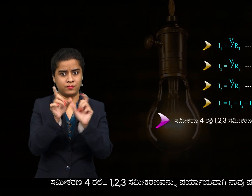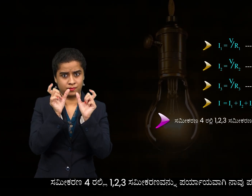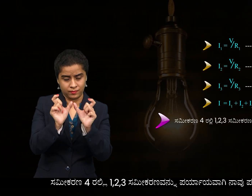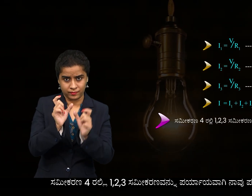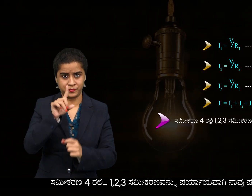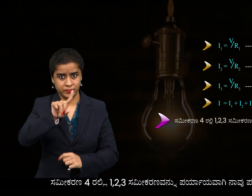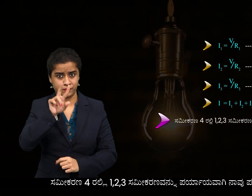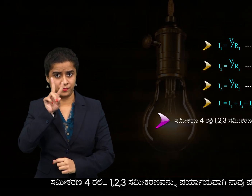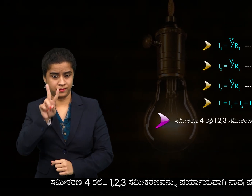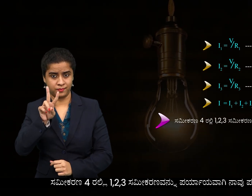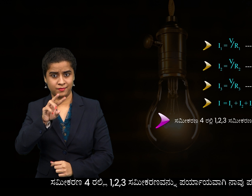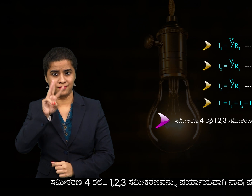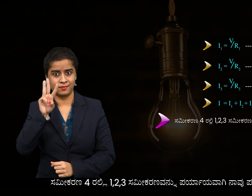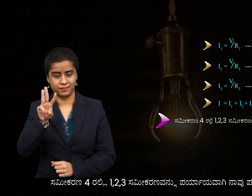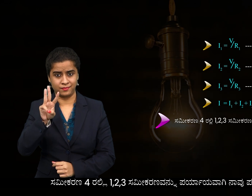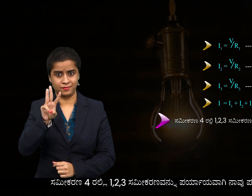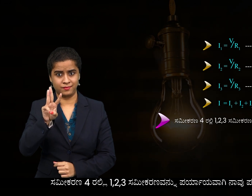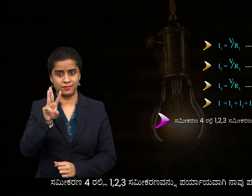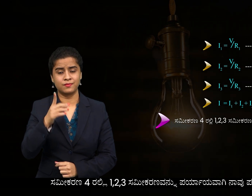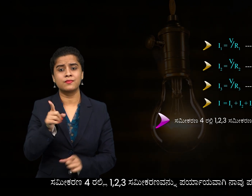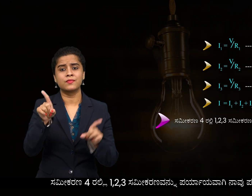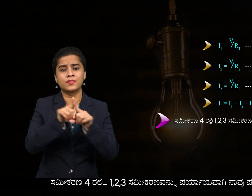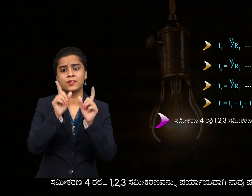ಸಮೀಕರಣವನ್ನು ಪರ್ಯಾಯವಾಗಿ ನಾವು ಪಡೆಯುತ್ತೇವೆ.